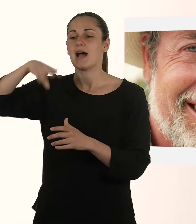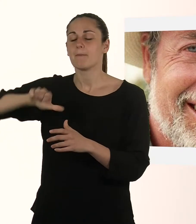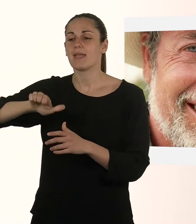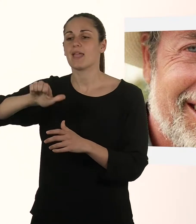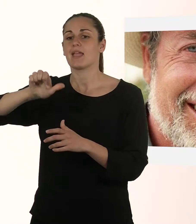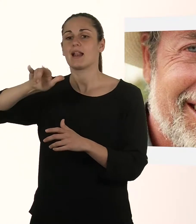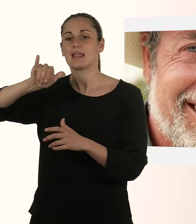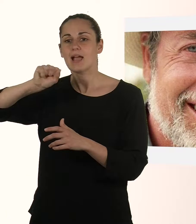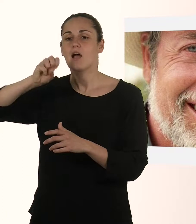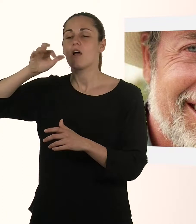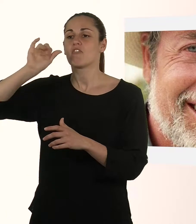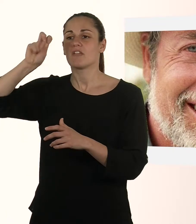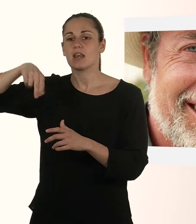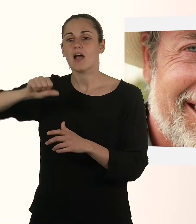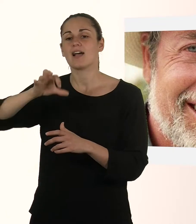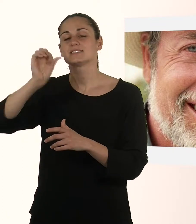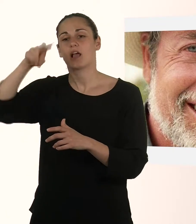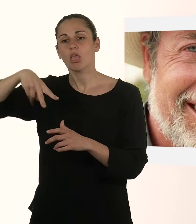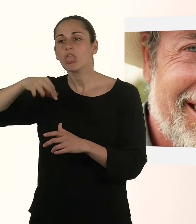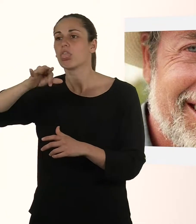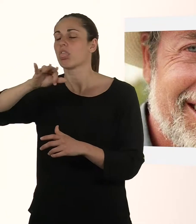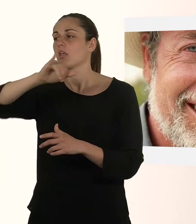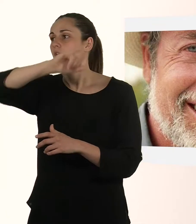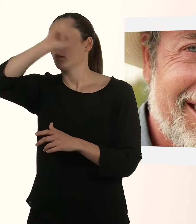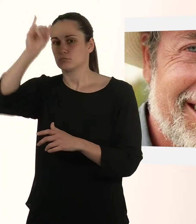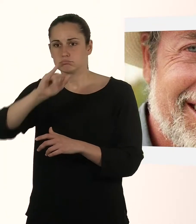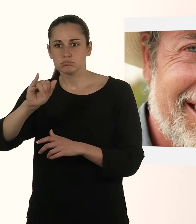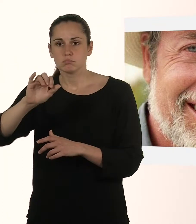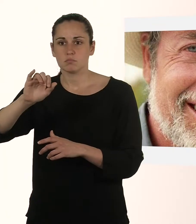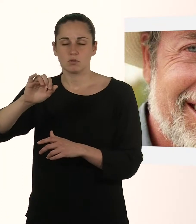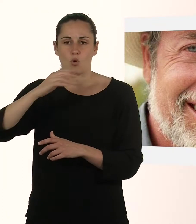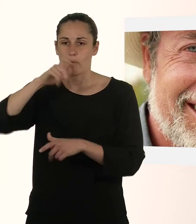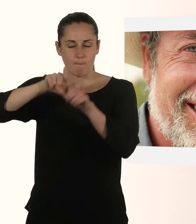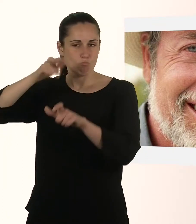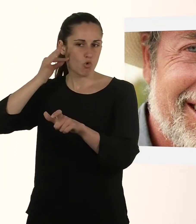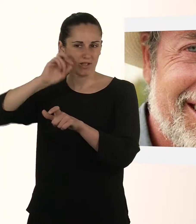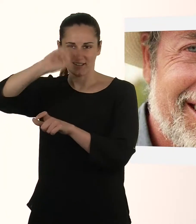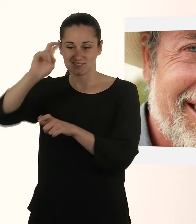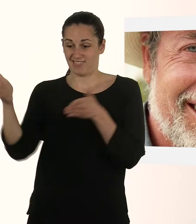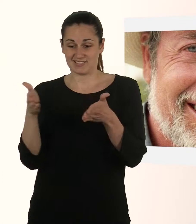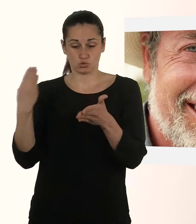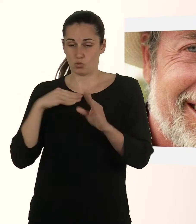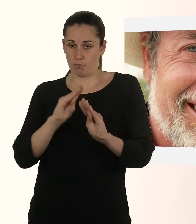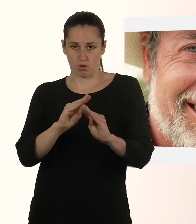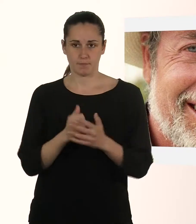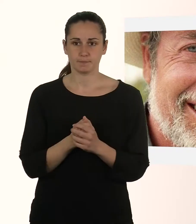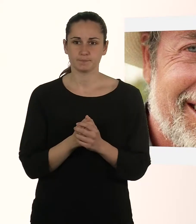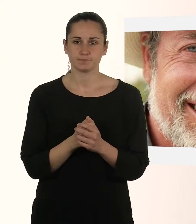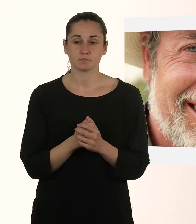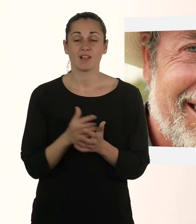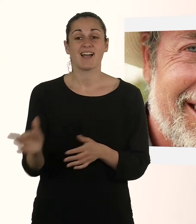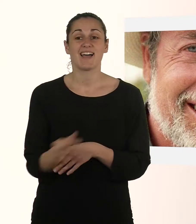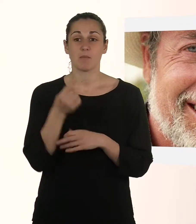Fina Sanz, con Pura Duarte, con muchísimas mujeres de su generación. Él,